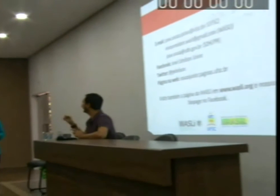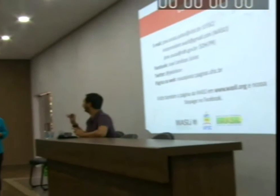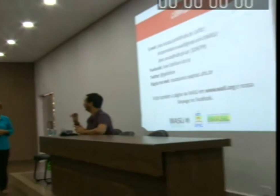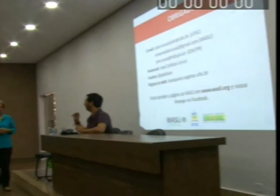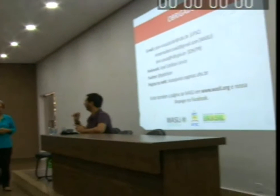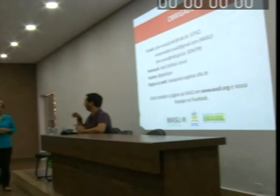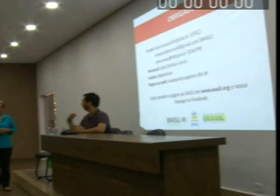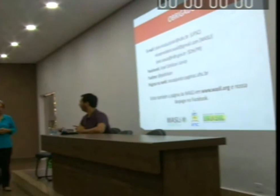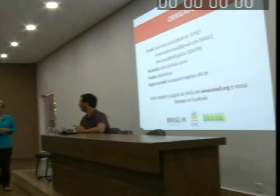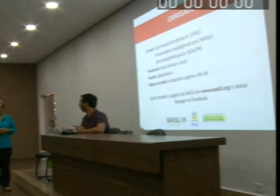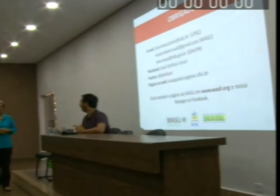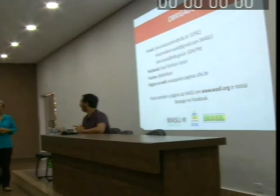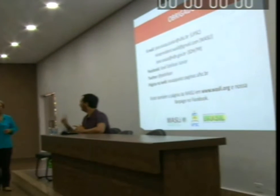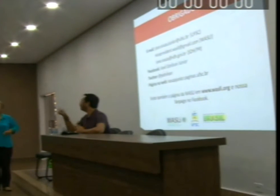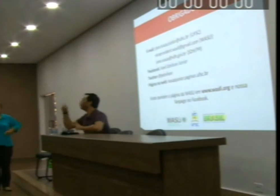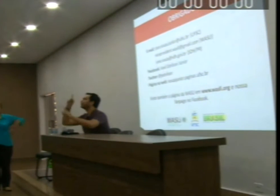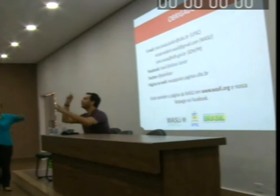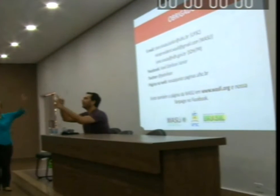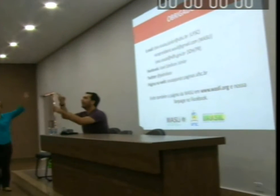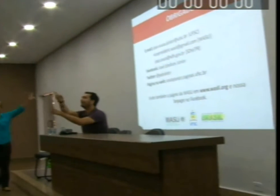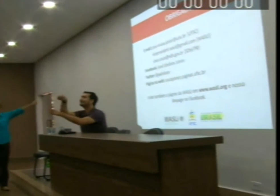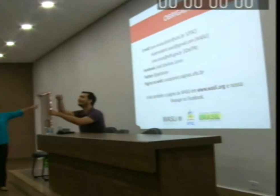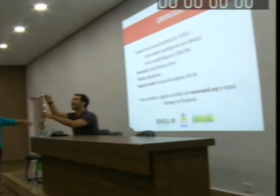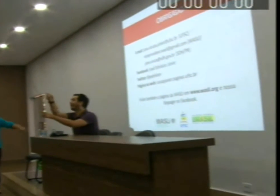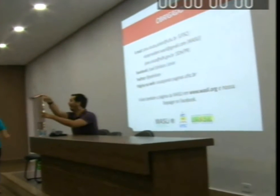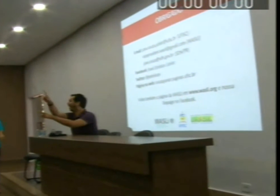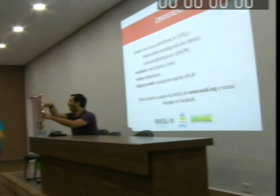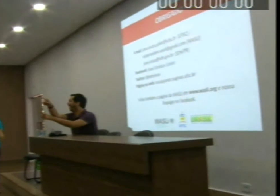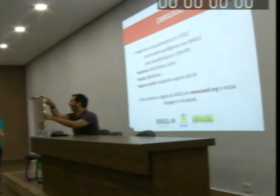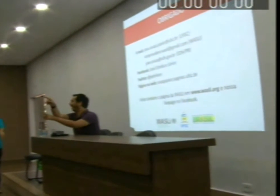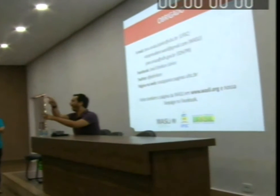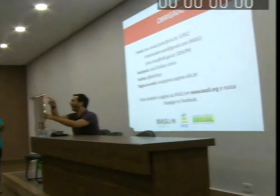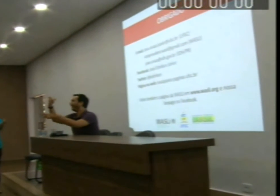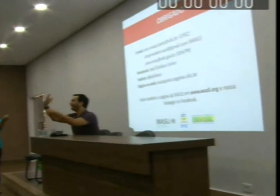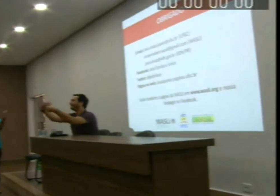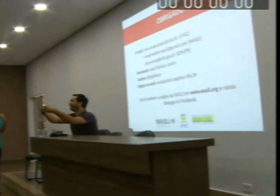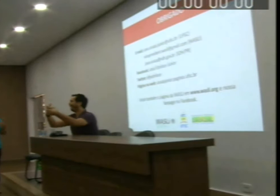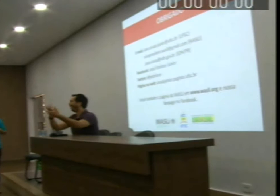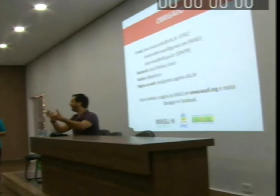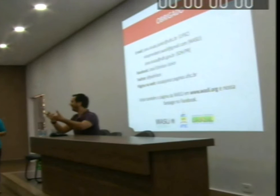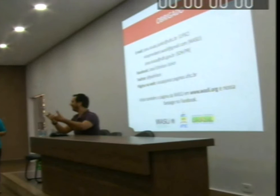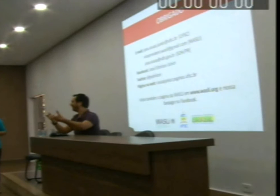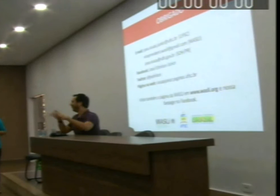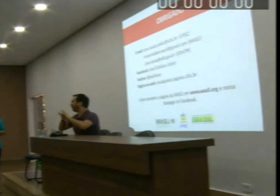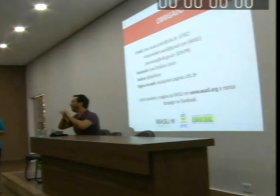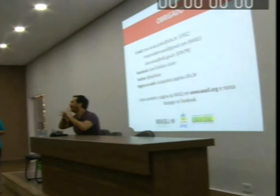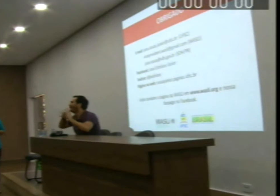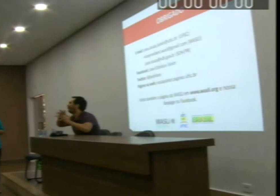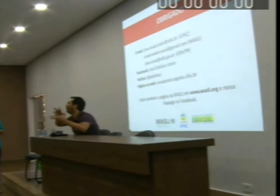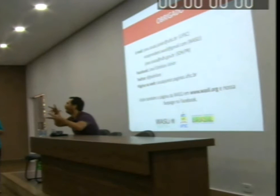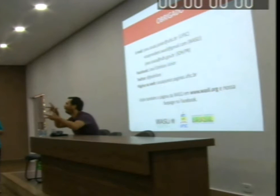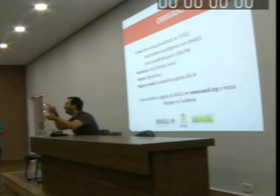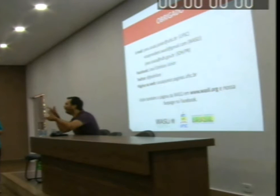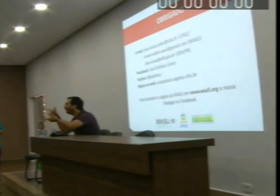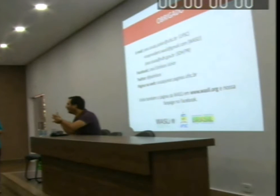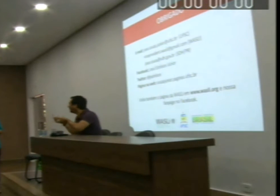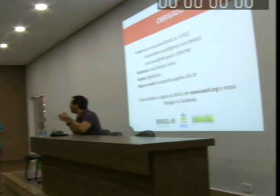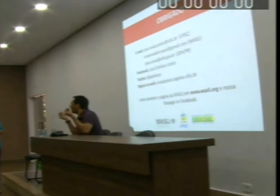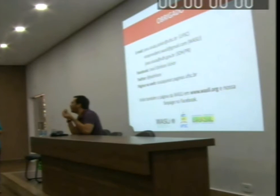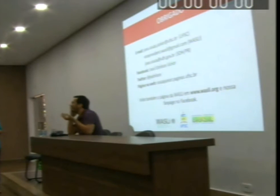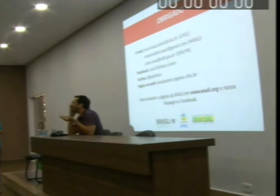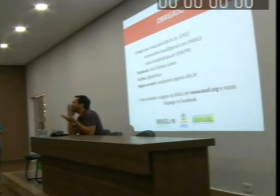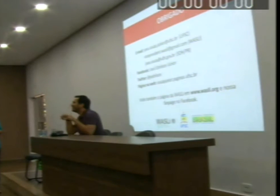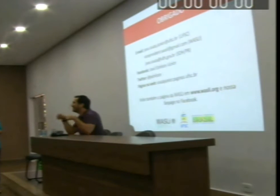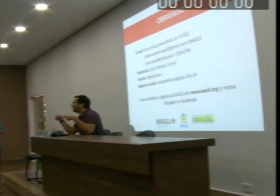palavraa utilizada pelos sinais internacionais a pessoas se encontrar em todos lugares ele vai ser igual o mundo todo